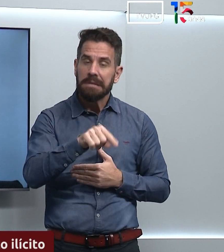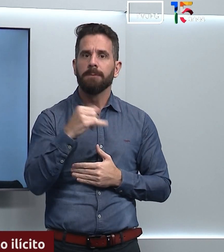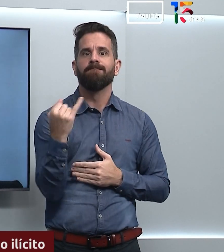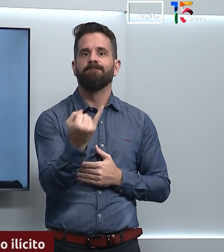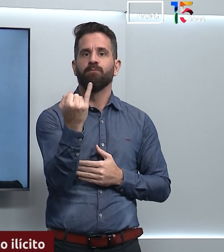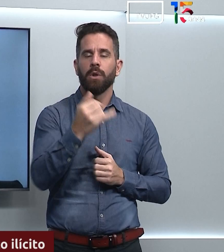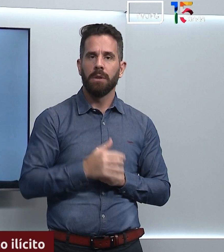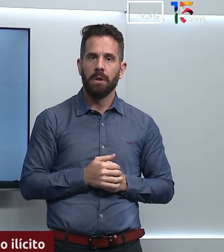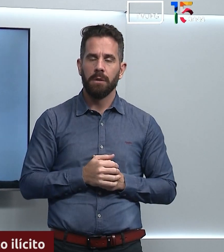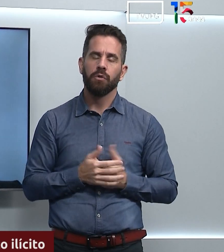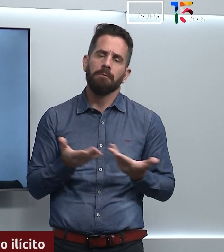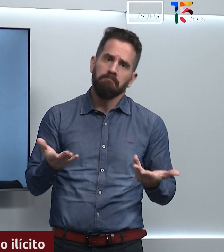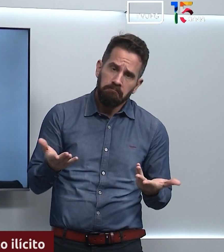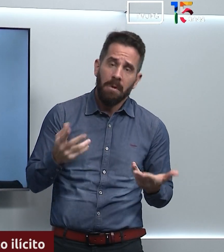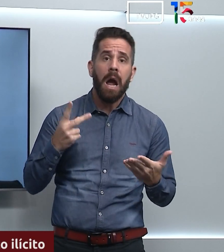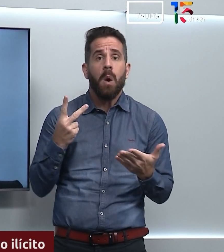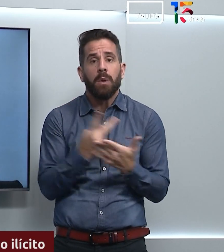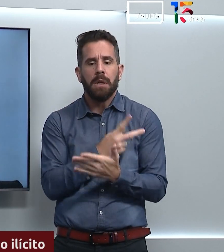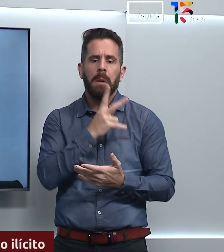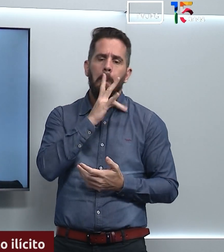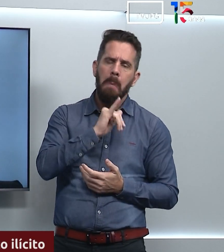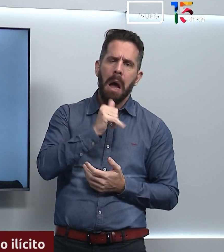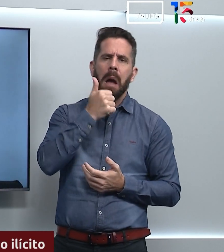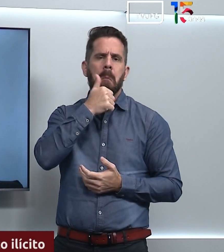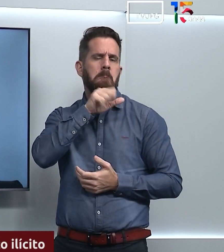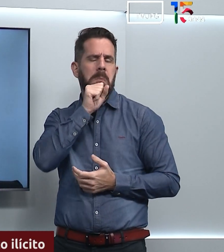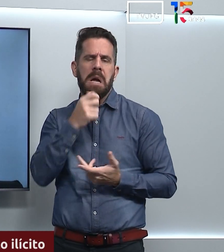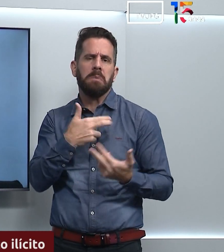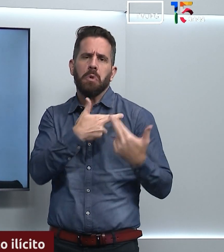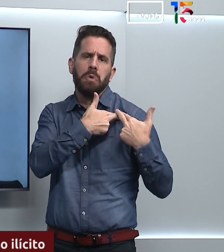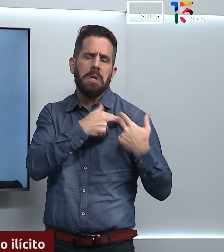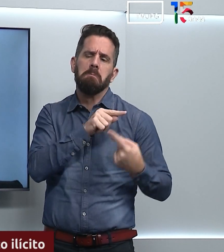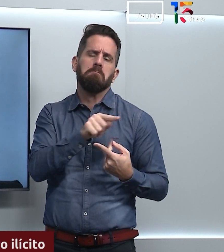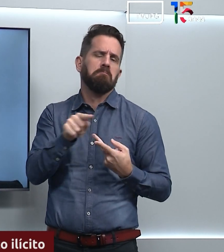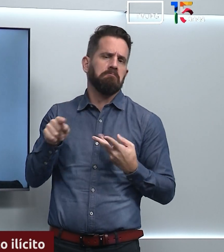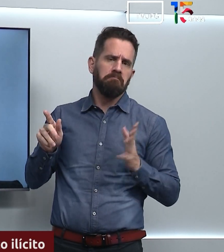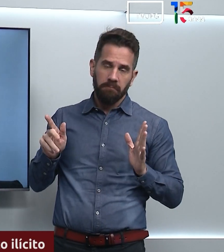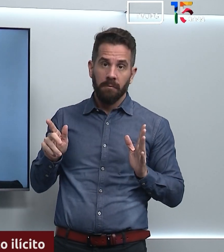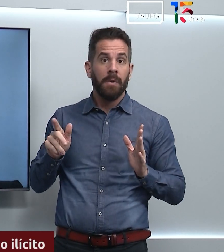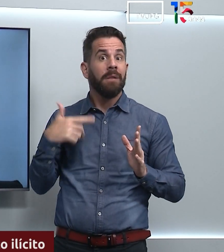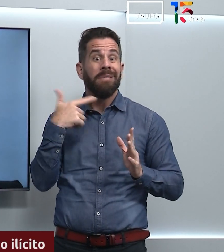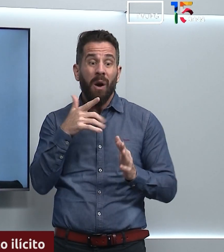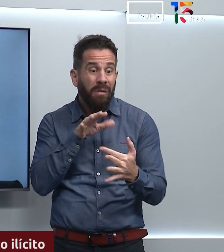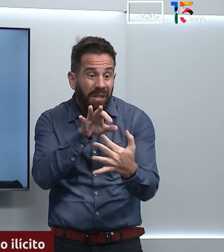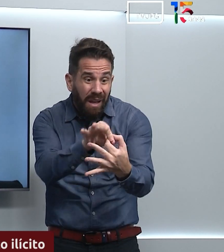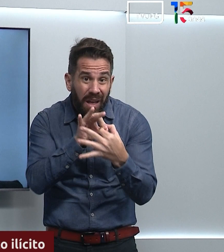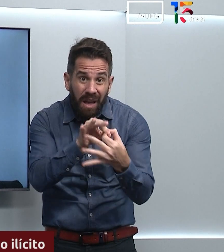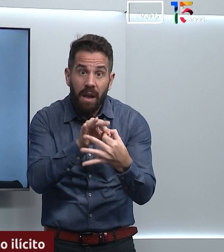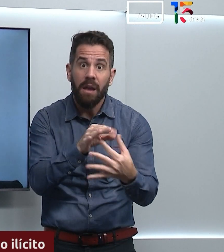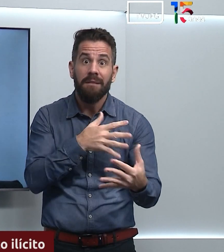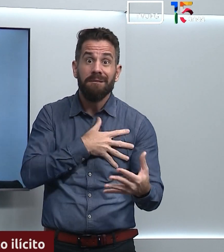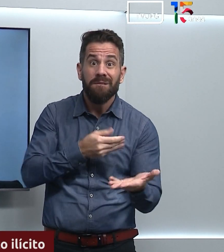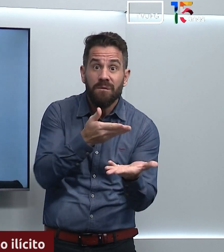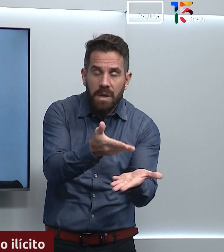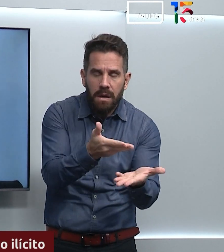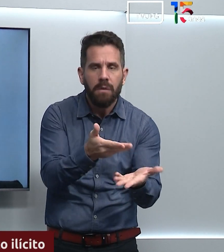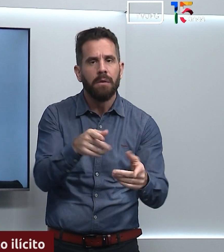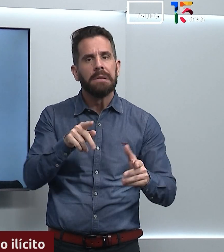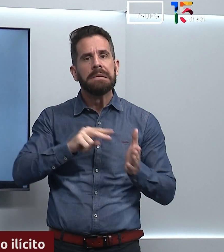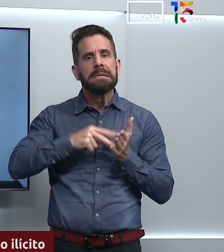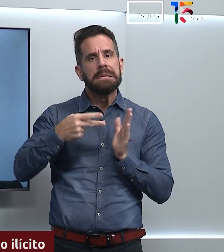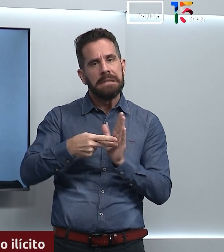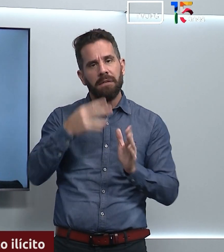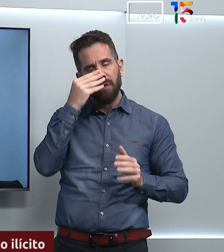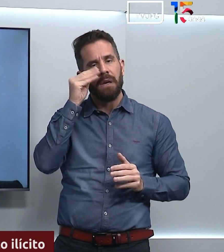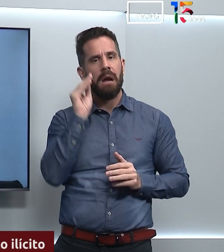o genitor, ou a genitora, ou o responsável legal não oferece isso para uma criança ou para um adolescente, ele está cometendo um abandono